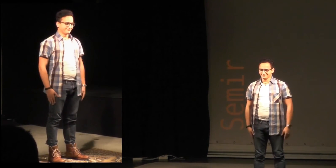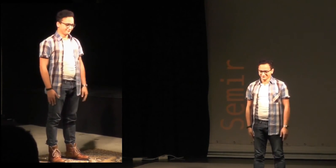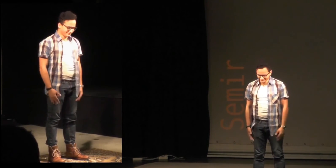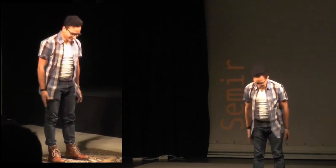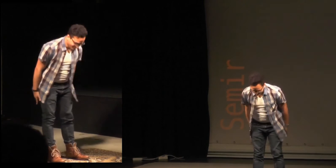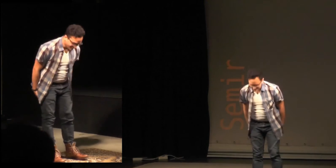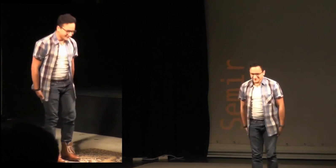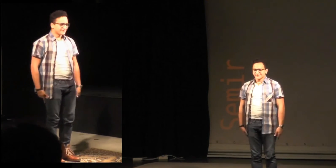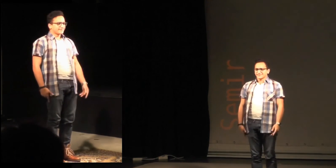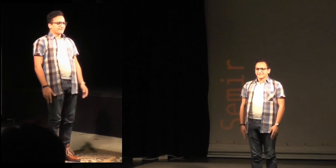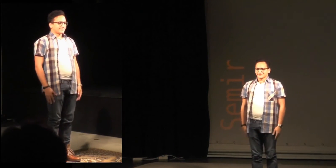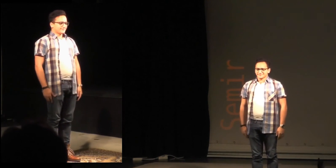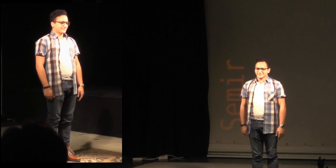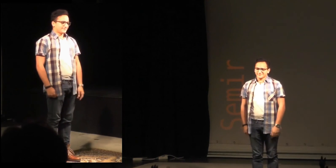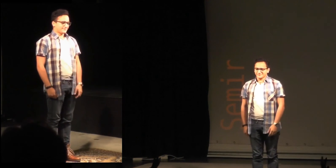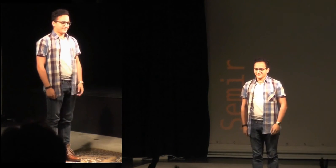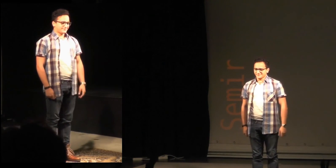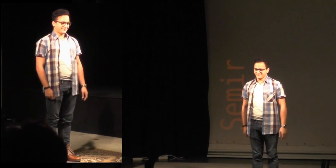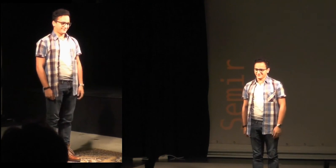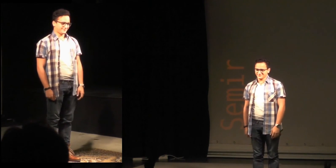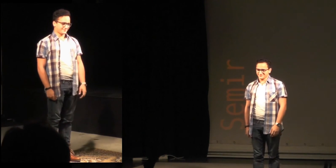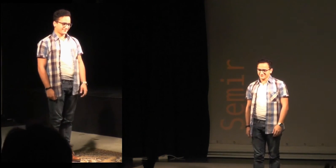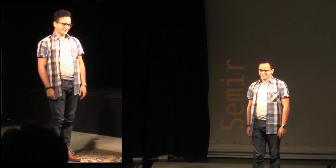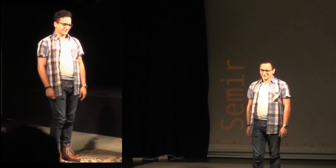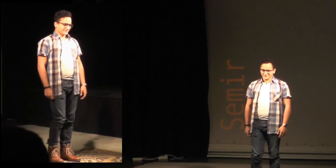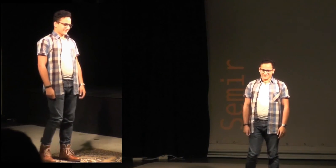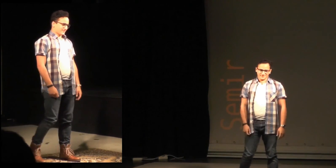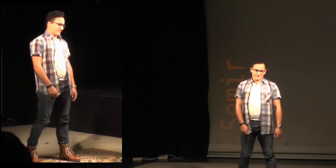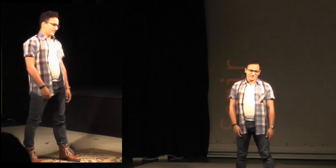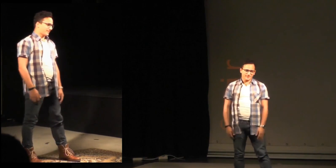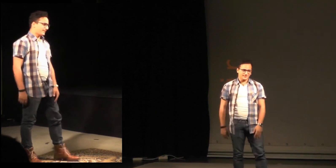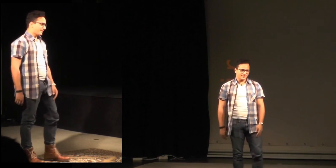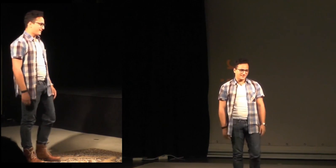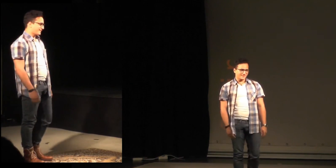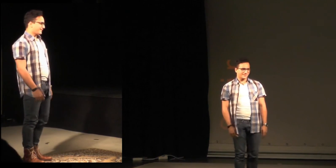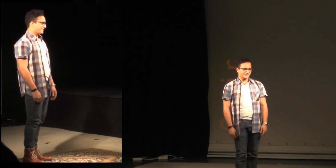Vogel wirklich frei. Ich möchte genauso fliegen können wie er.